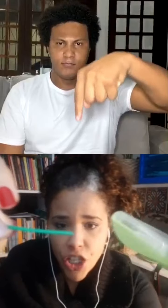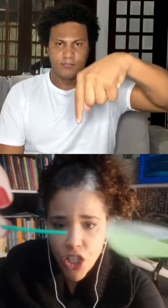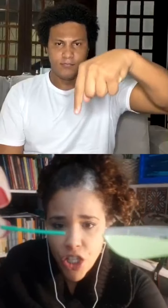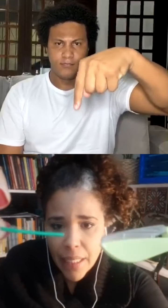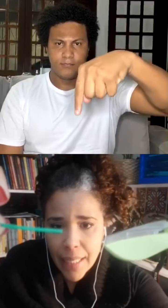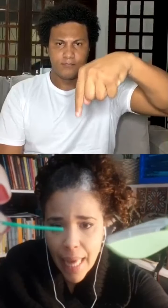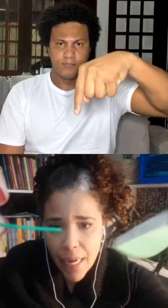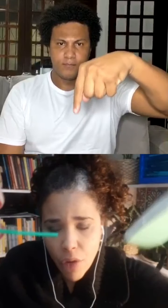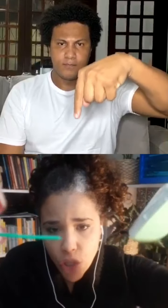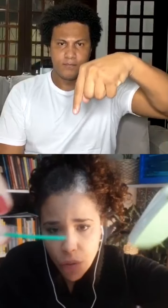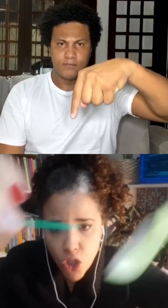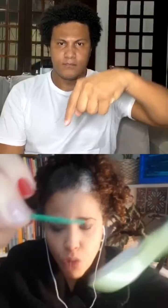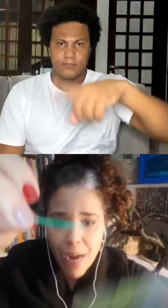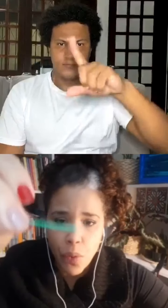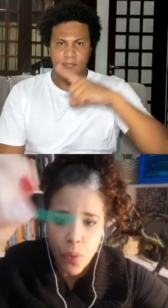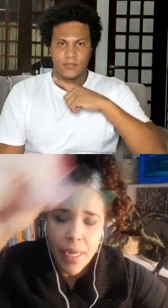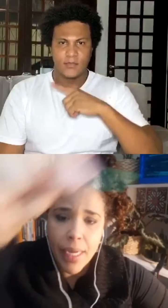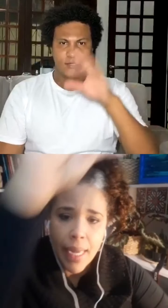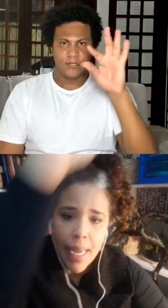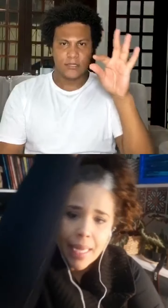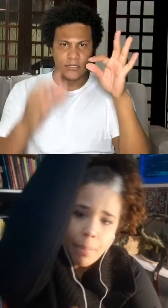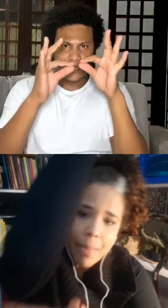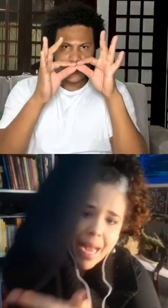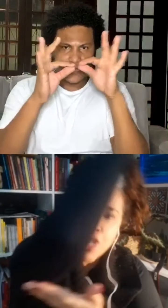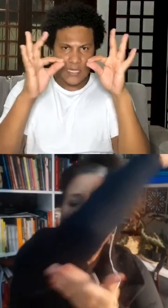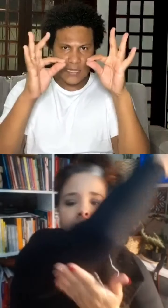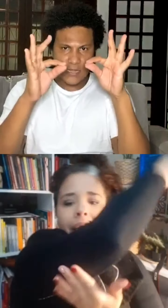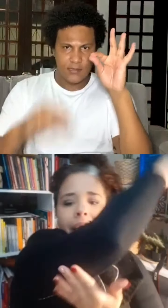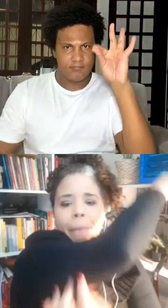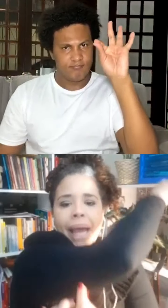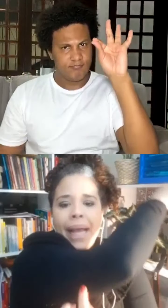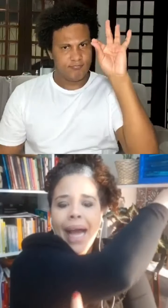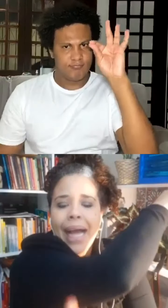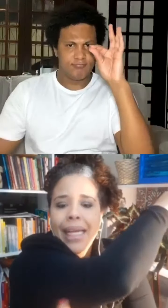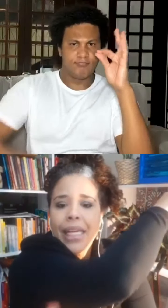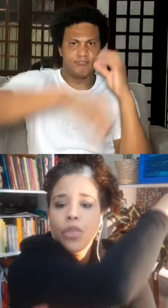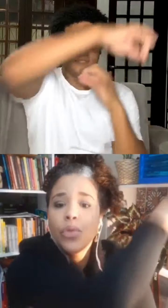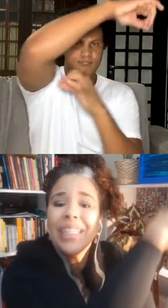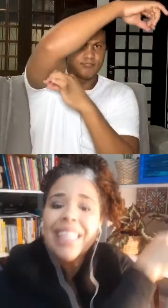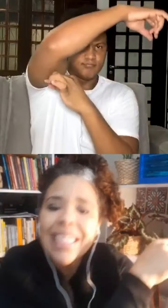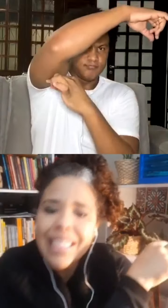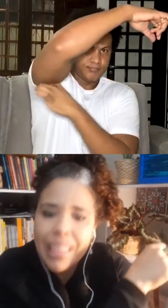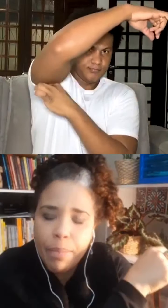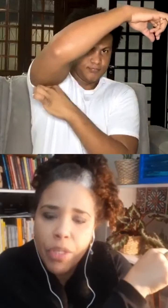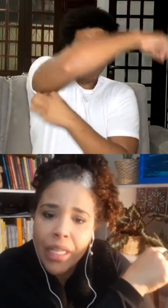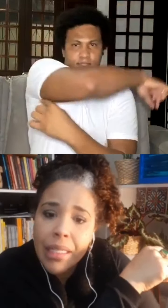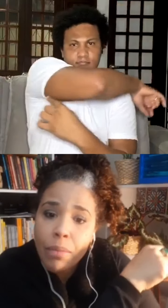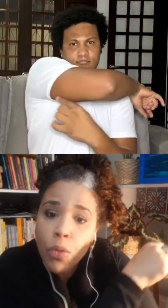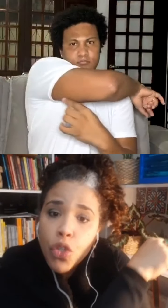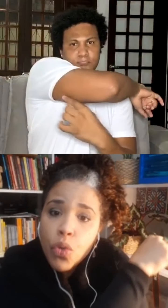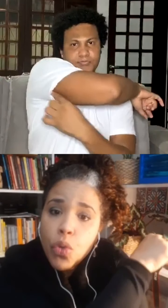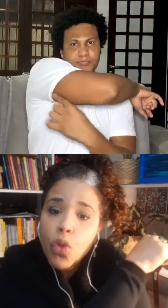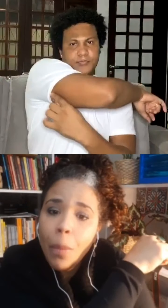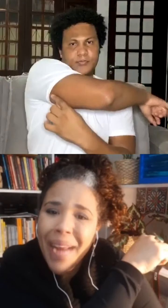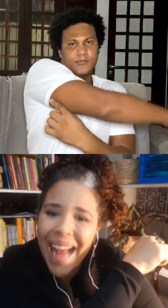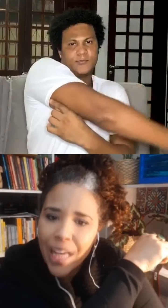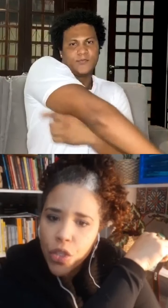gente insere com a ajuda de uma agulha embaixo da pele aqui do tríceps, desse músculo